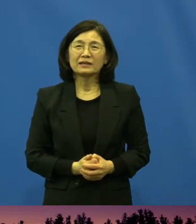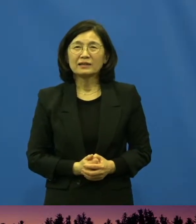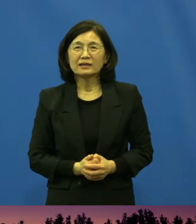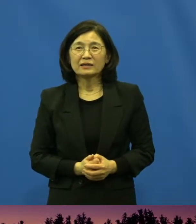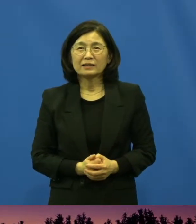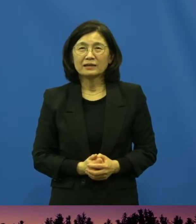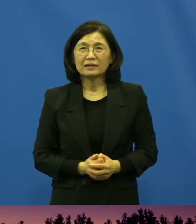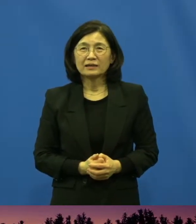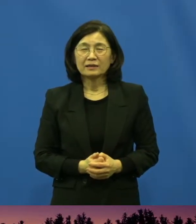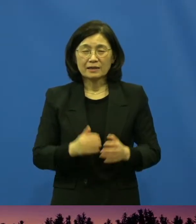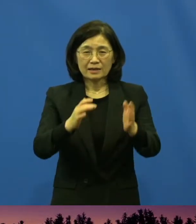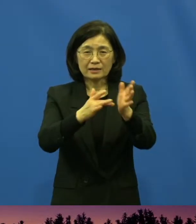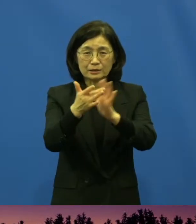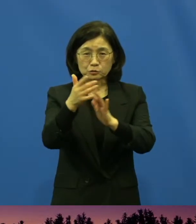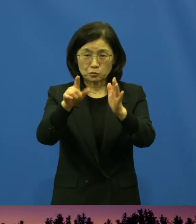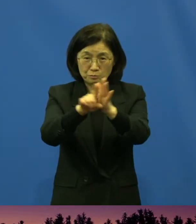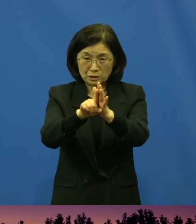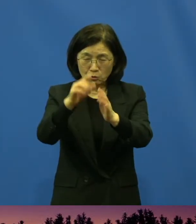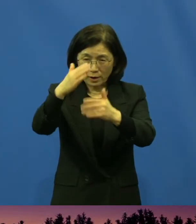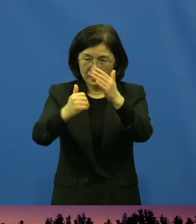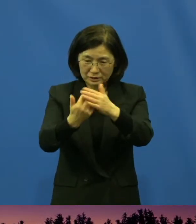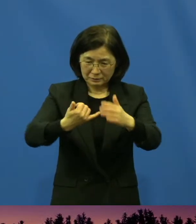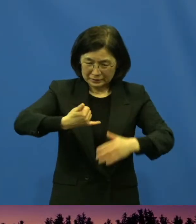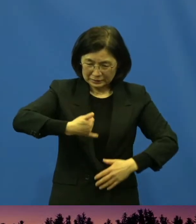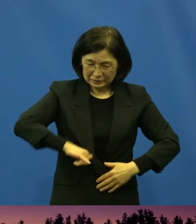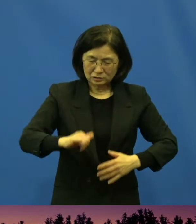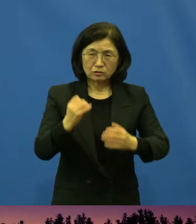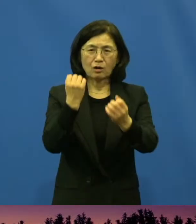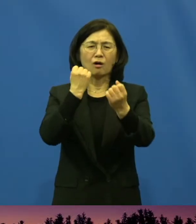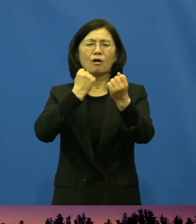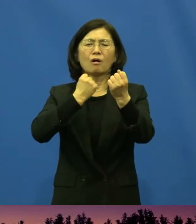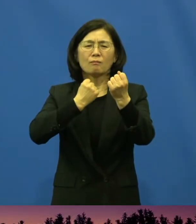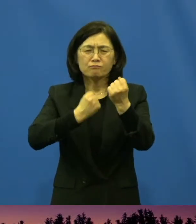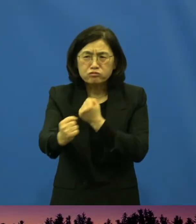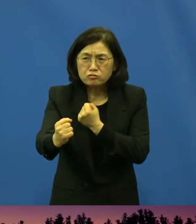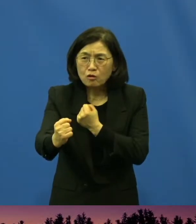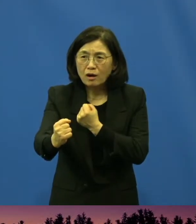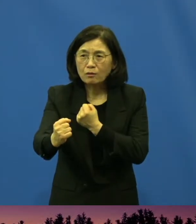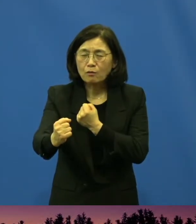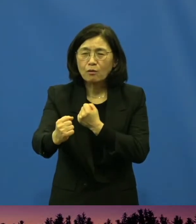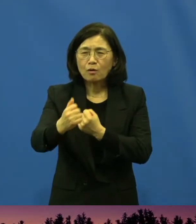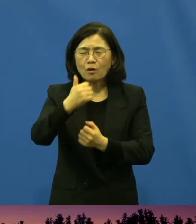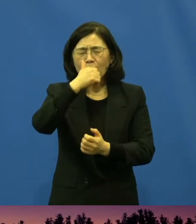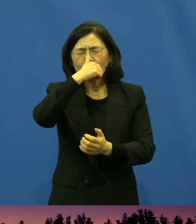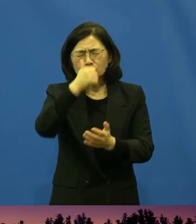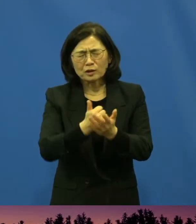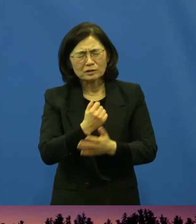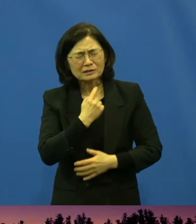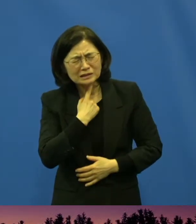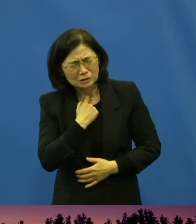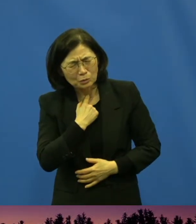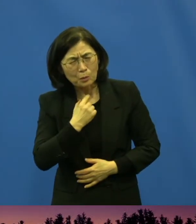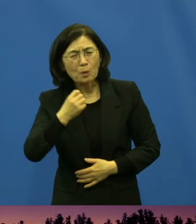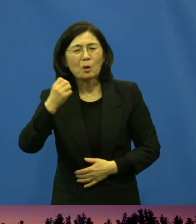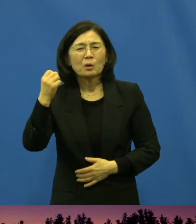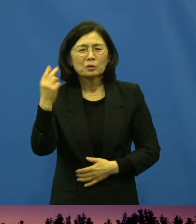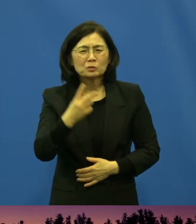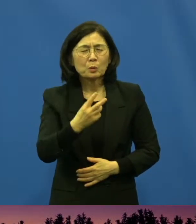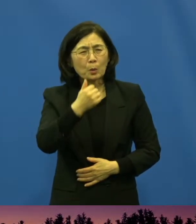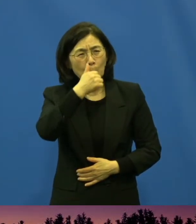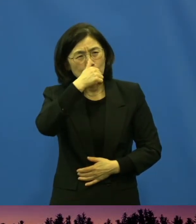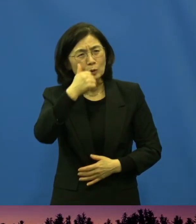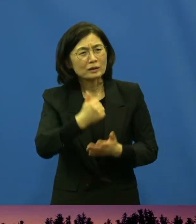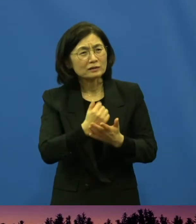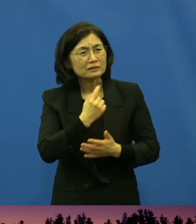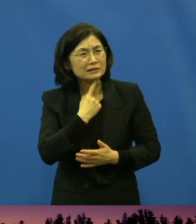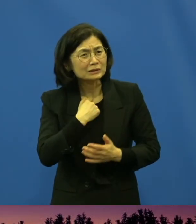내가 예수 믿고 하나님의 자녀가 됐음에도 불구하고 내 주야로 죄를 묵상합니까? 그때 그거